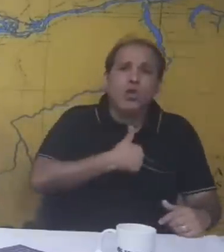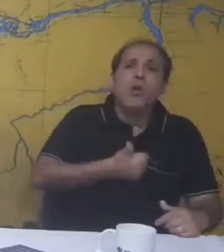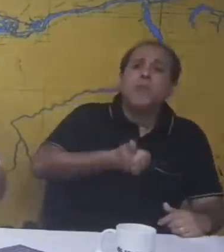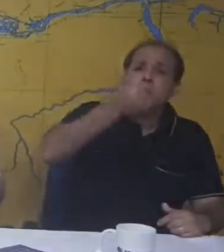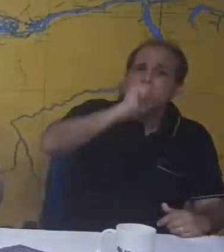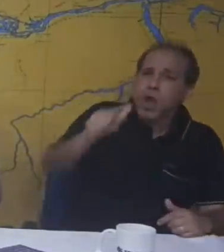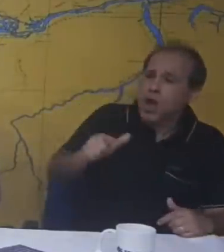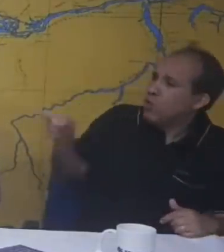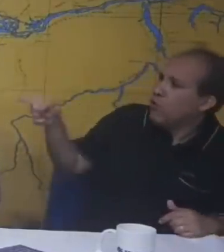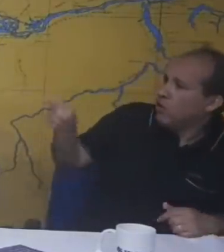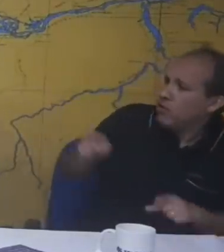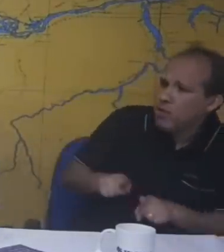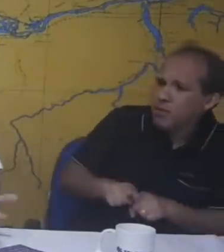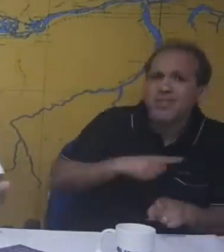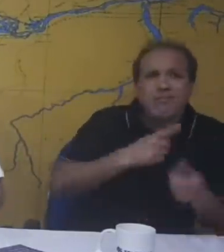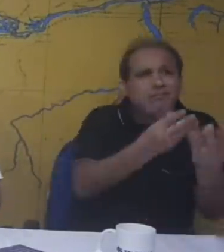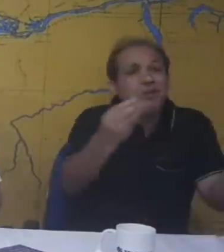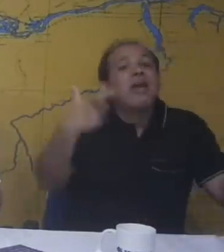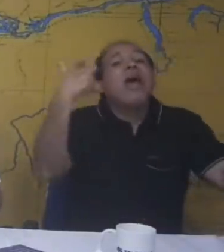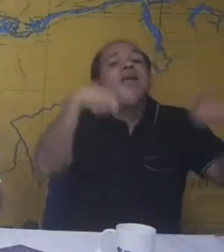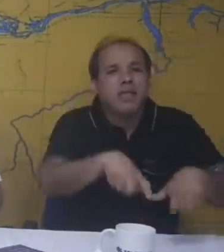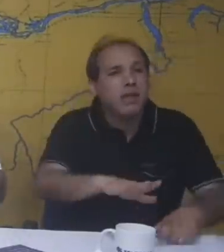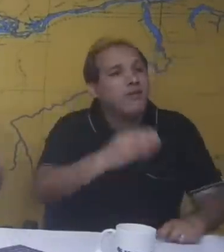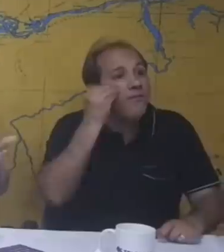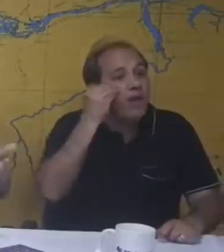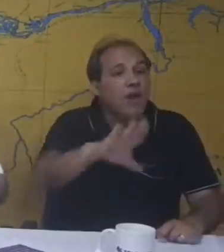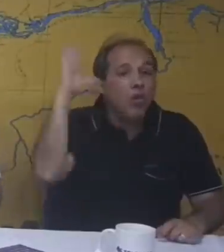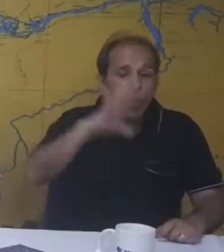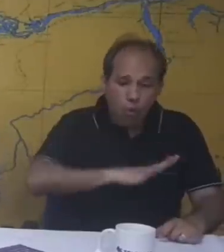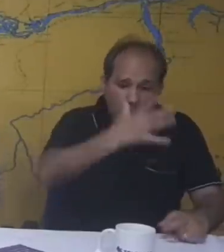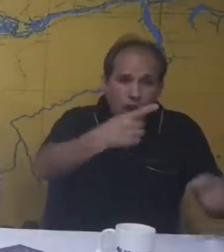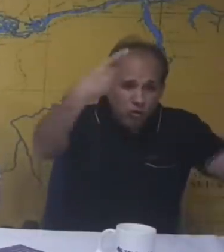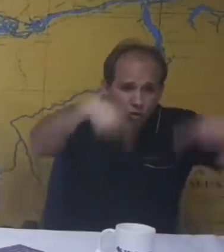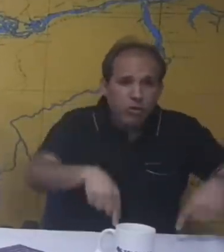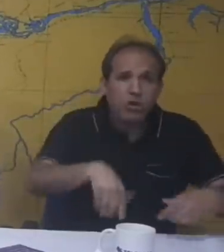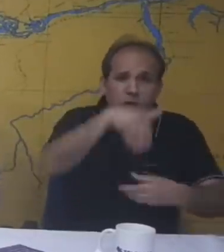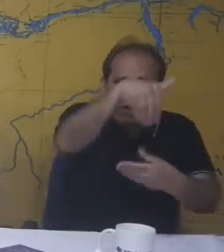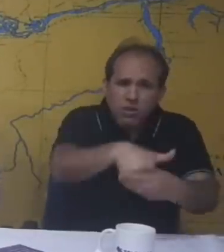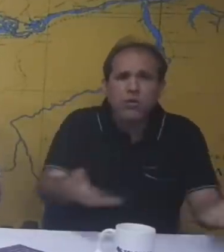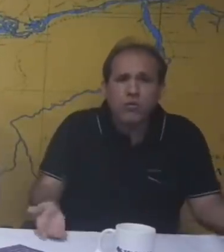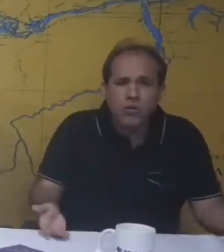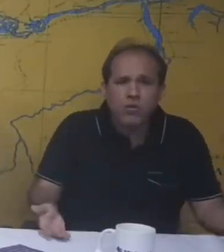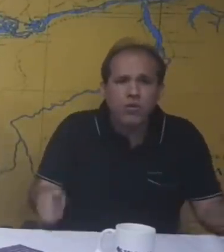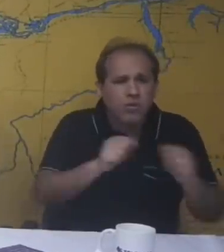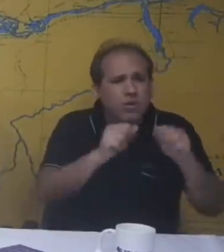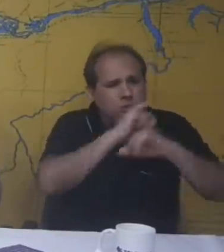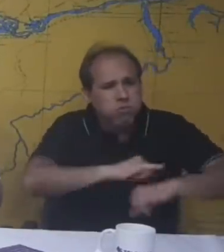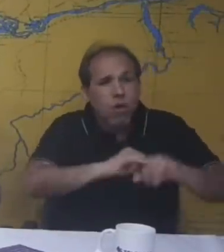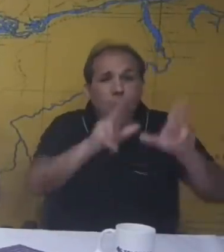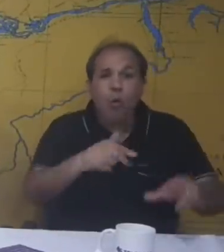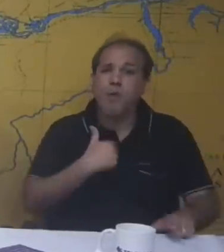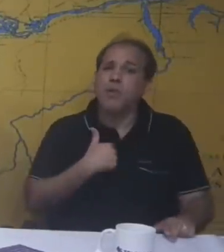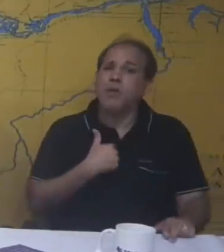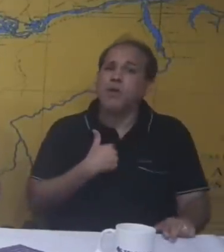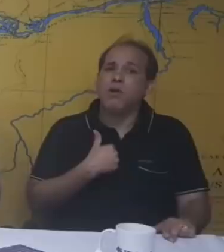também, centenas de milhares de pessoas. Agora tem que aparecer, pô. Ter coragem de disputar uma eleição. Fazer campanha, como eu fiz,